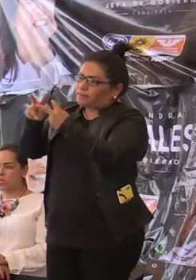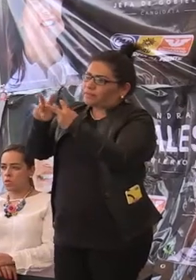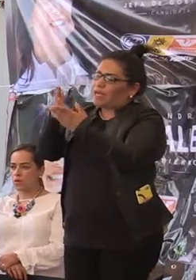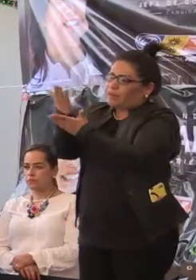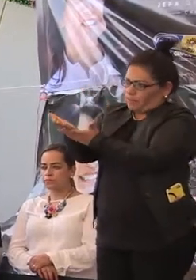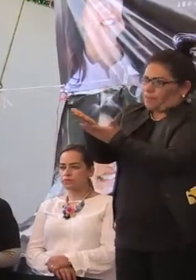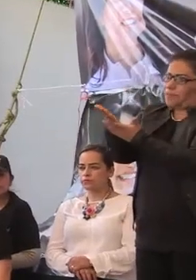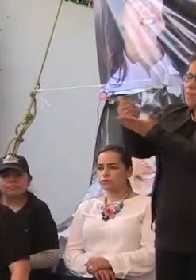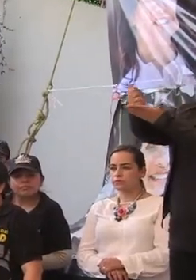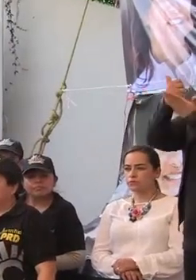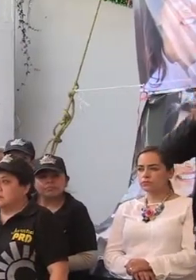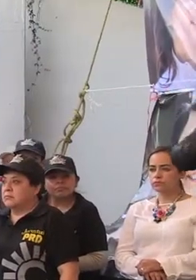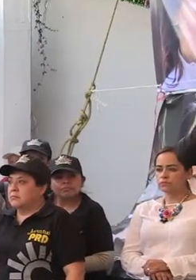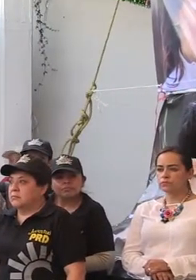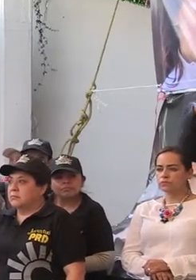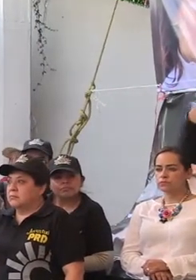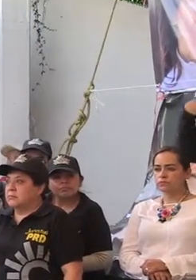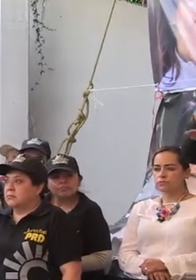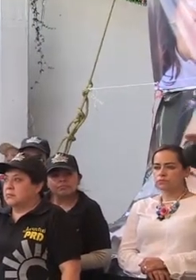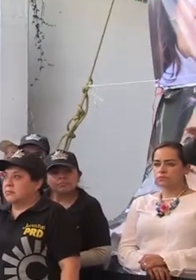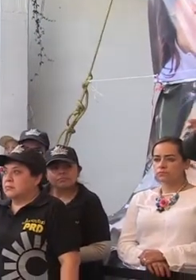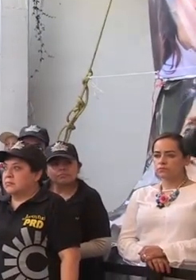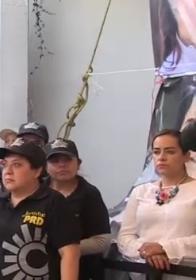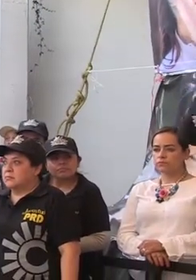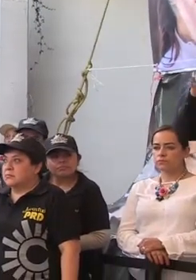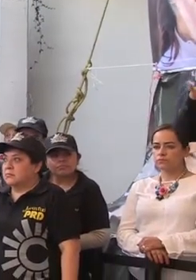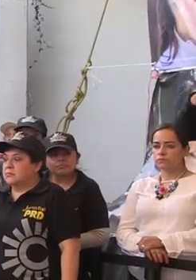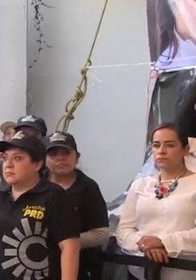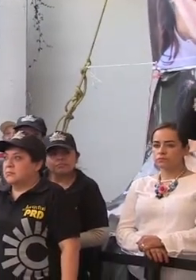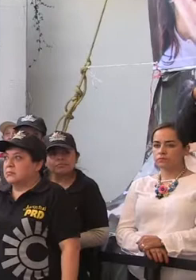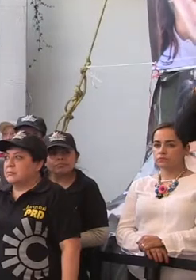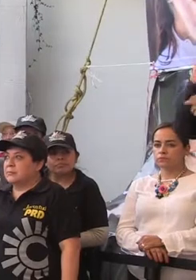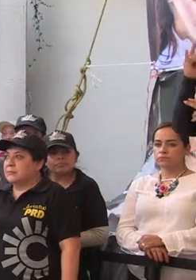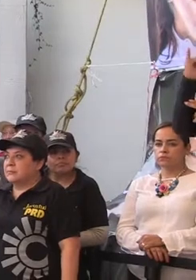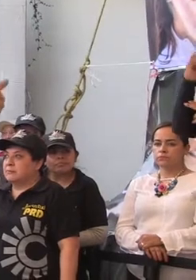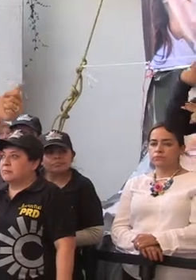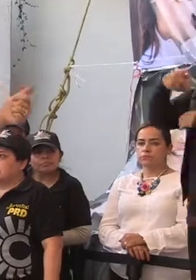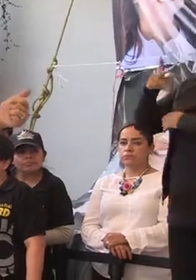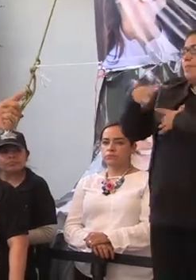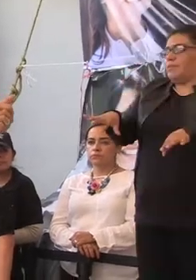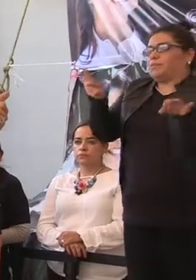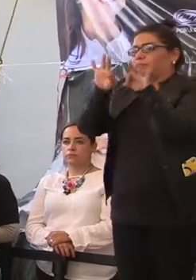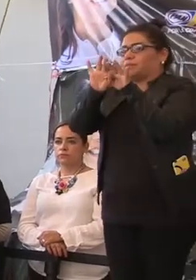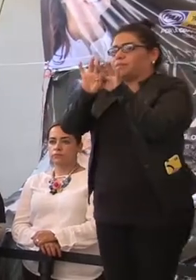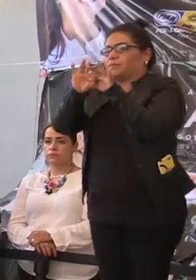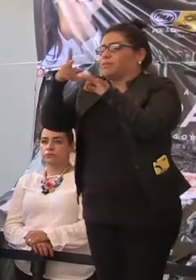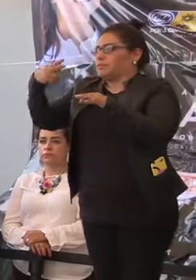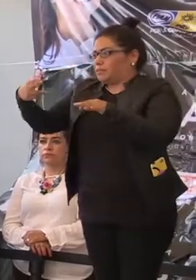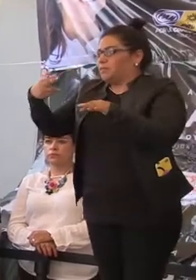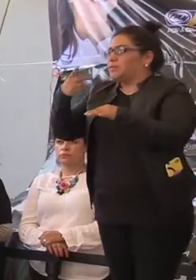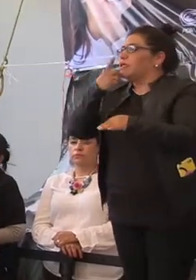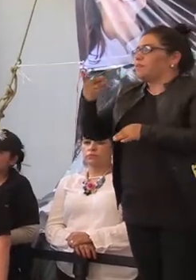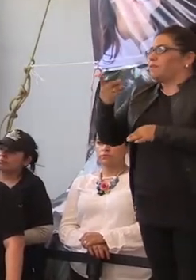a pedirles el apoyo para que logremos ganar esta elección el 1 de julio, pero muy importante, también